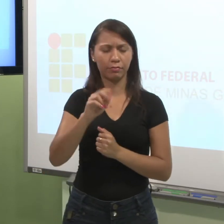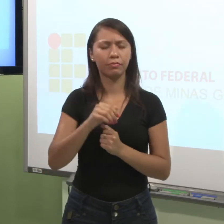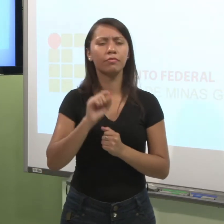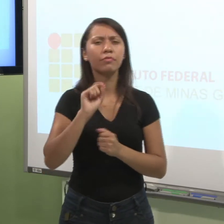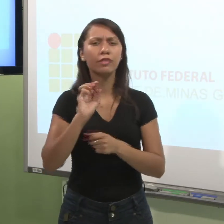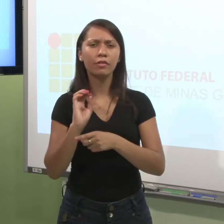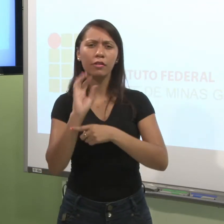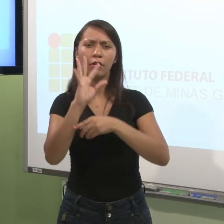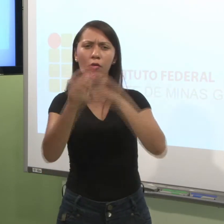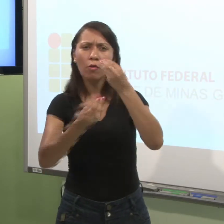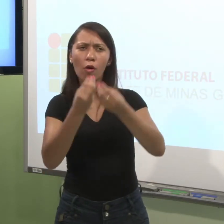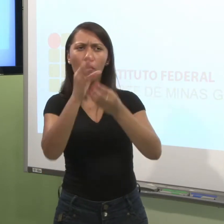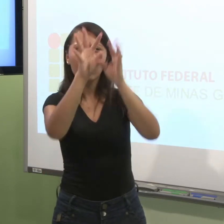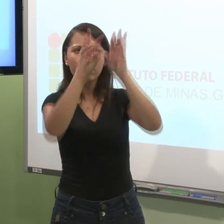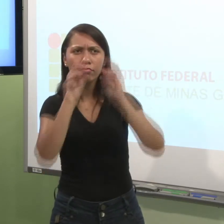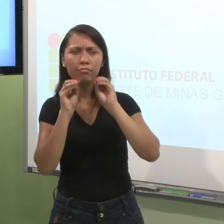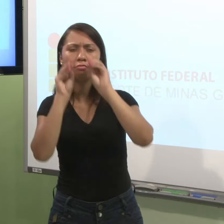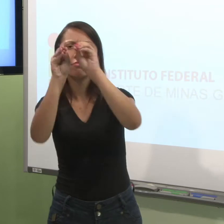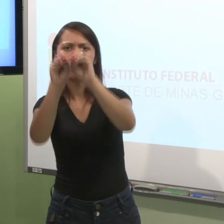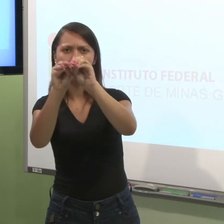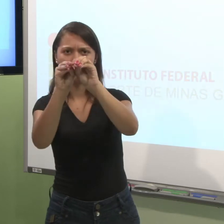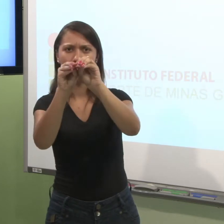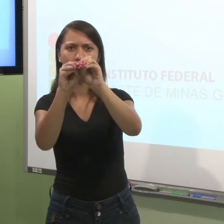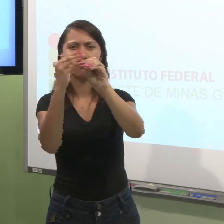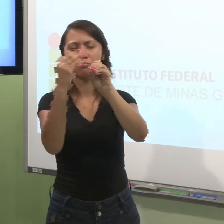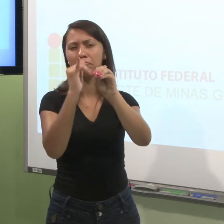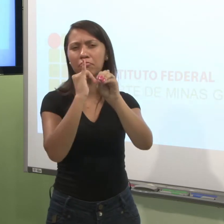processo de inserção de imagens. Olha só.